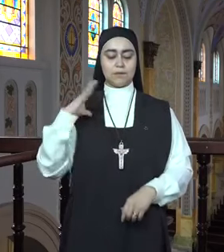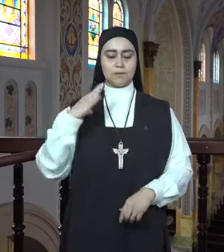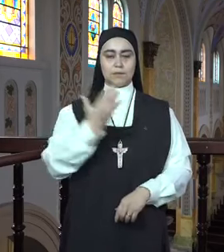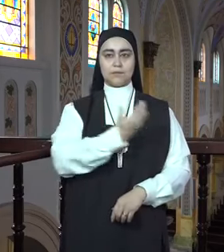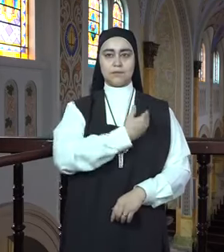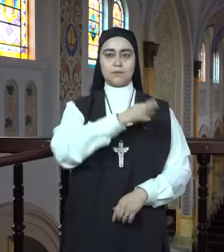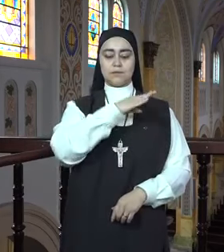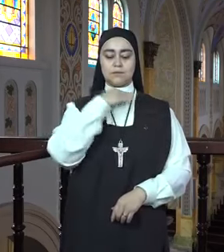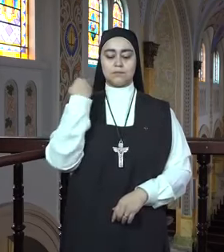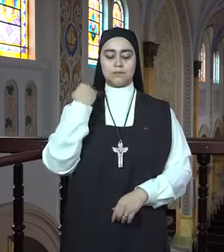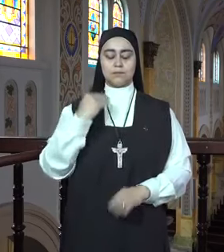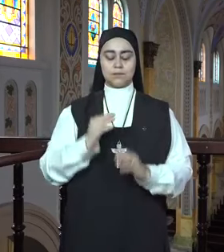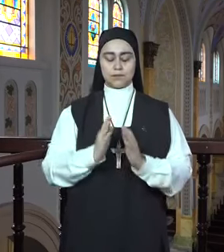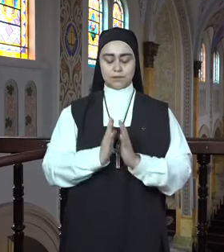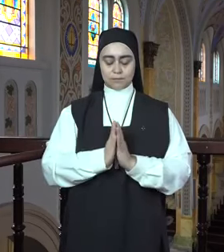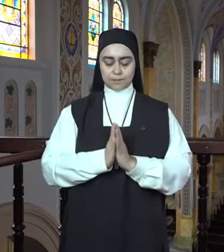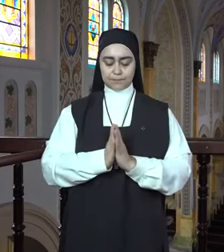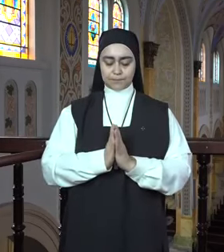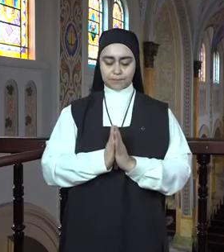de nossa morte. Amém.